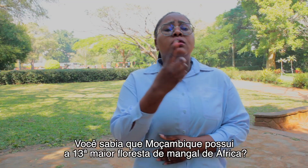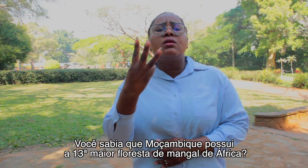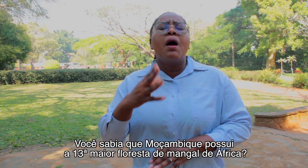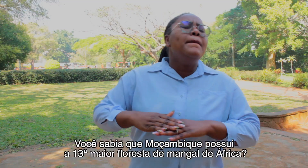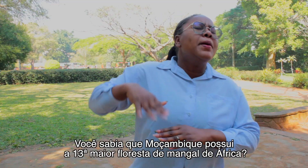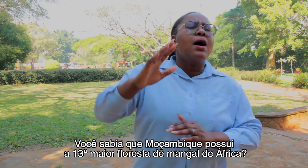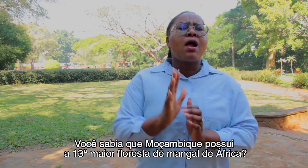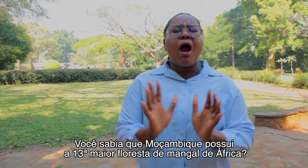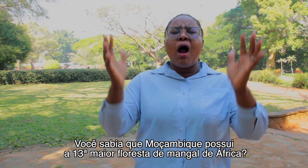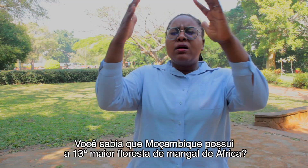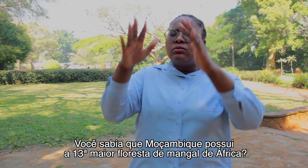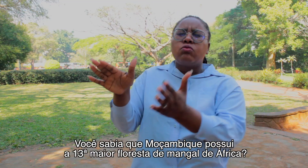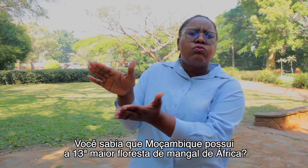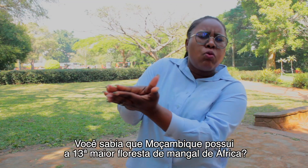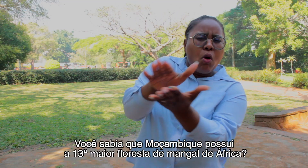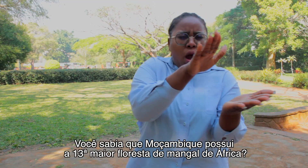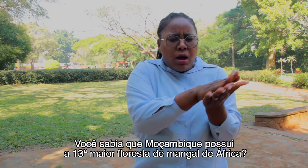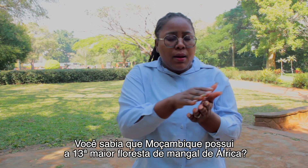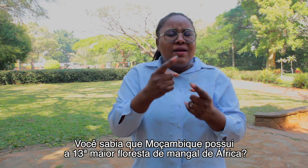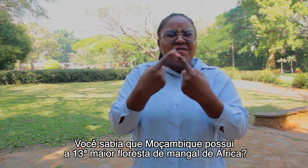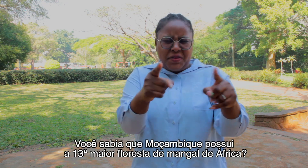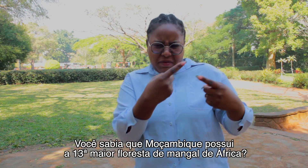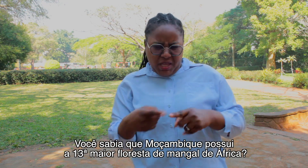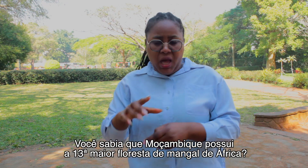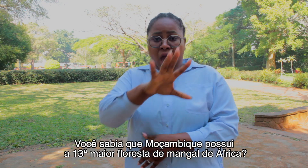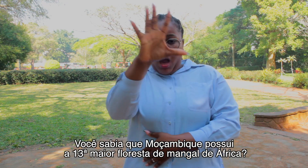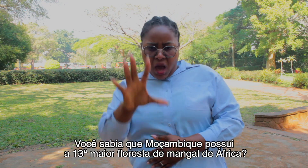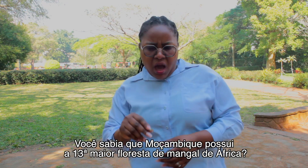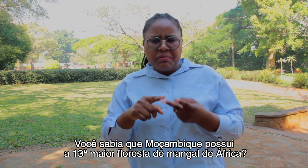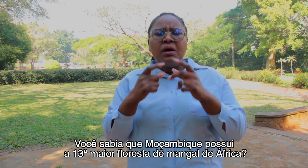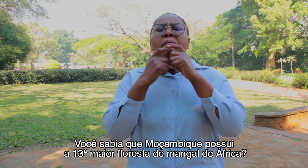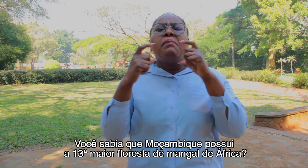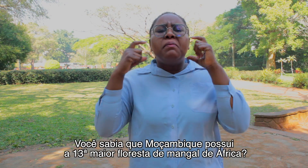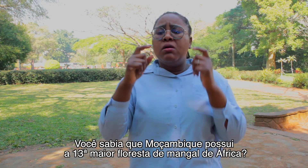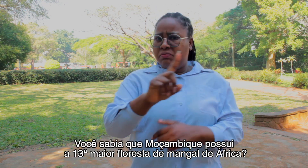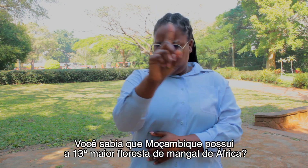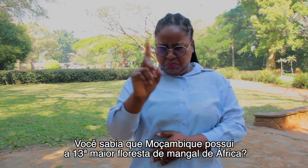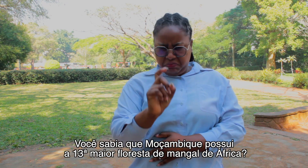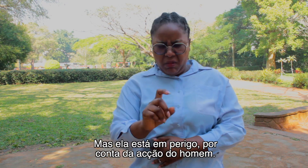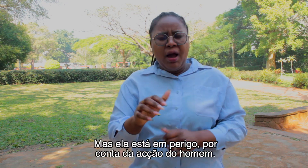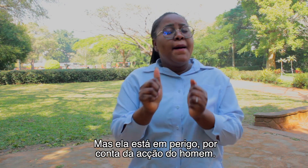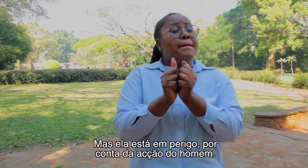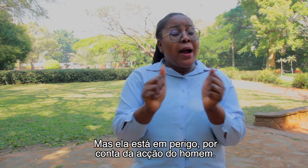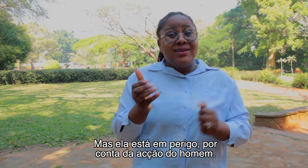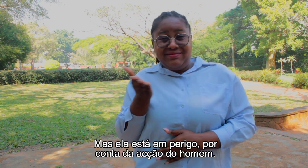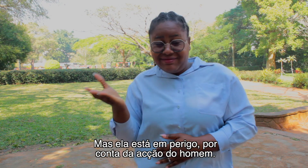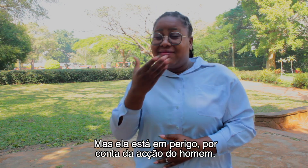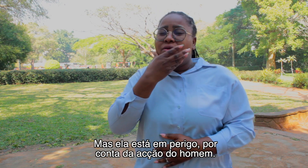Você sabia que Moçambique possui a 13ª maior floresta de mangal de África? Mas ela está em perigo por conta